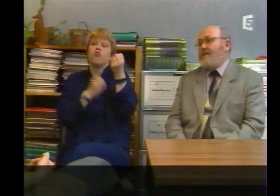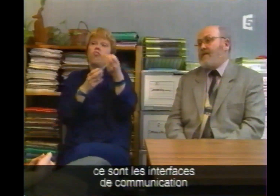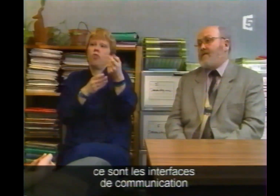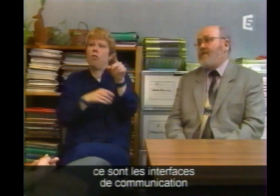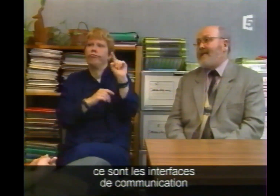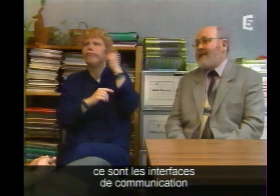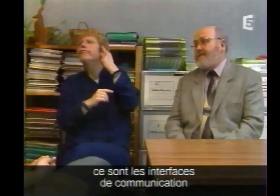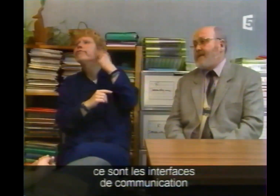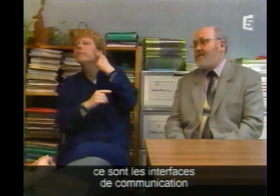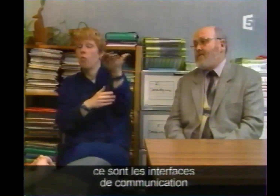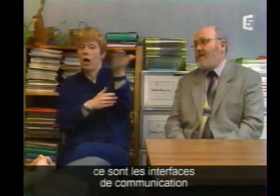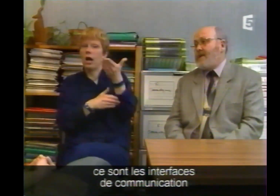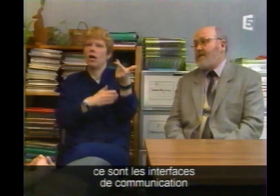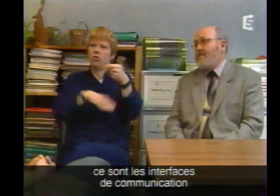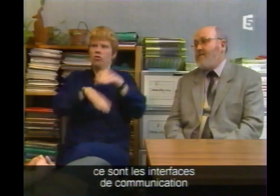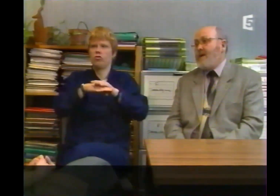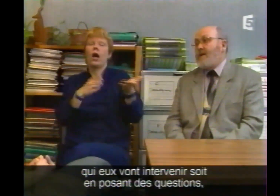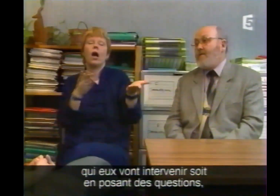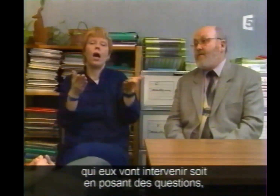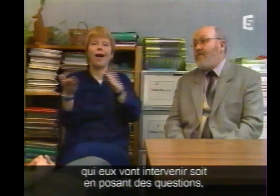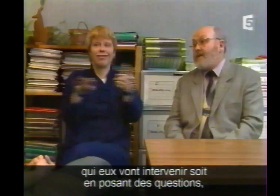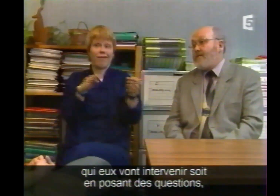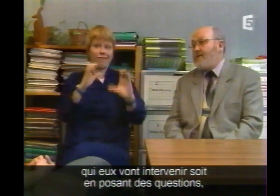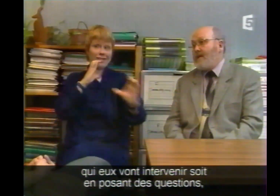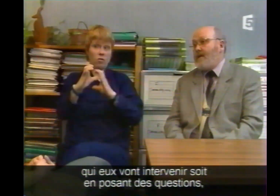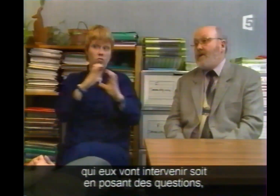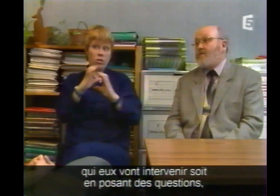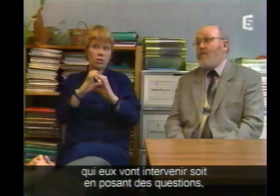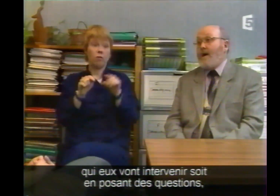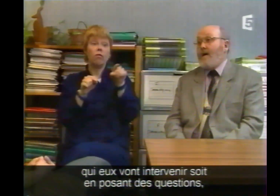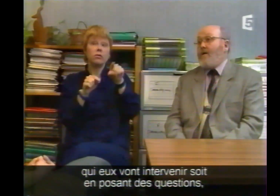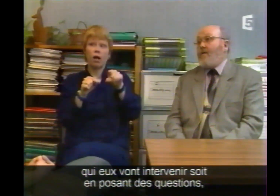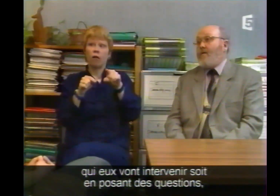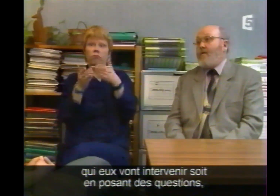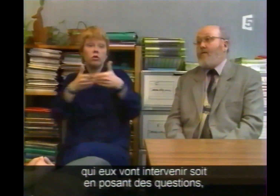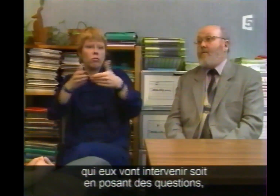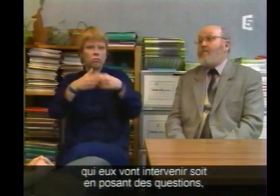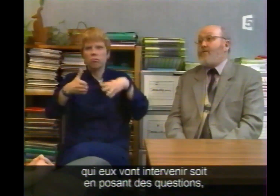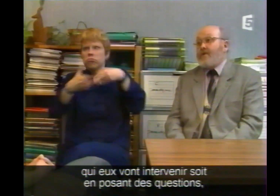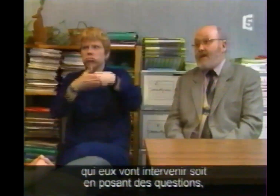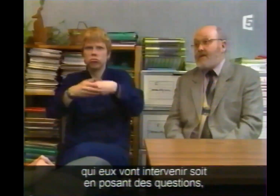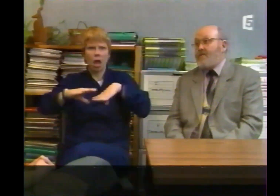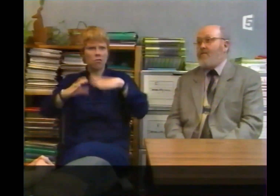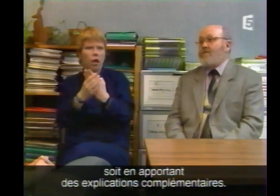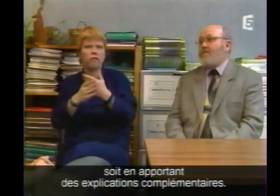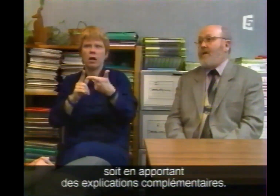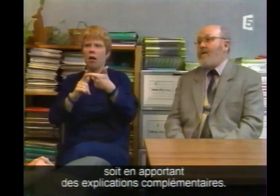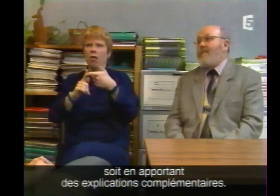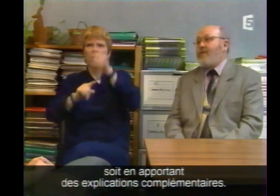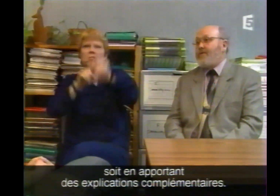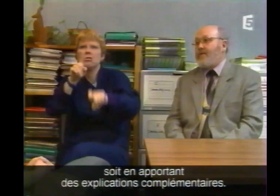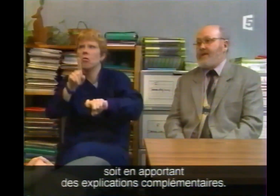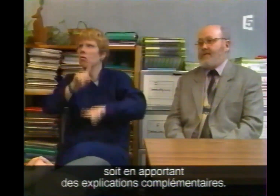ce sont les interfaces de communication qui, eux, vont intervenir, soit en posant des questions, soit en apportant des